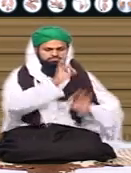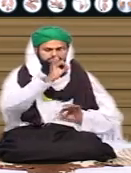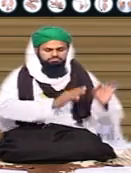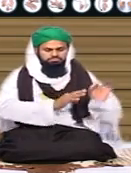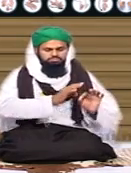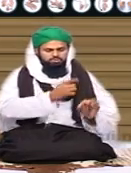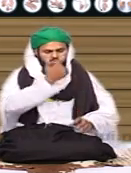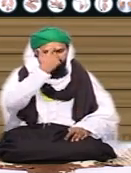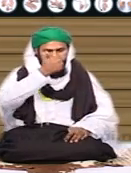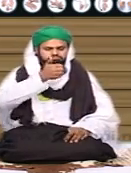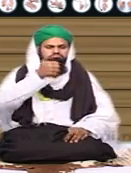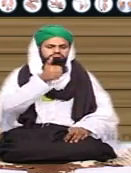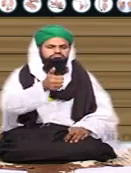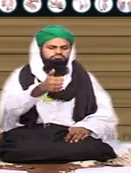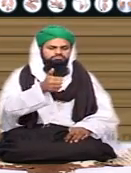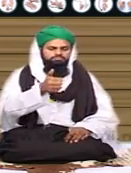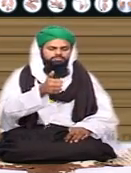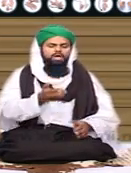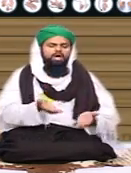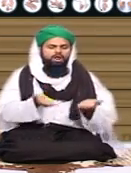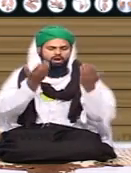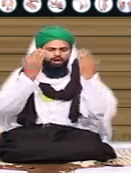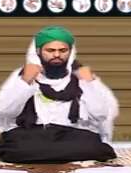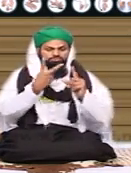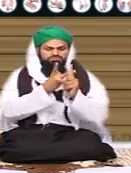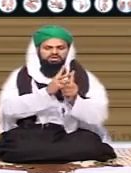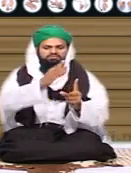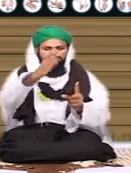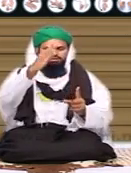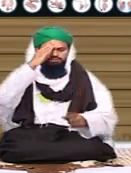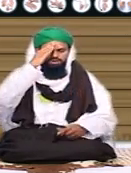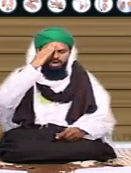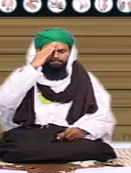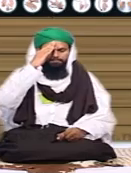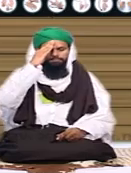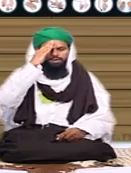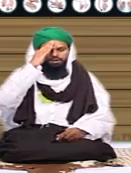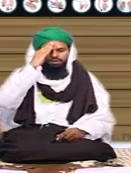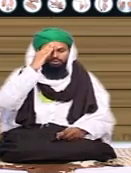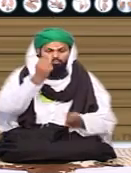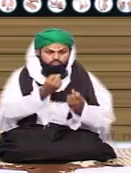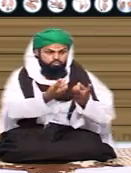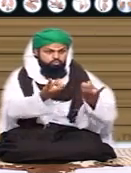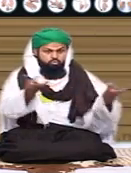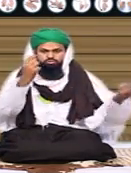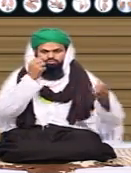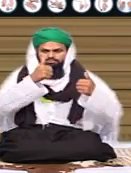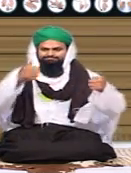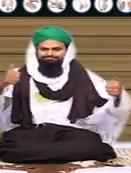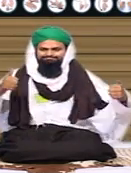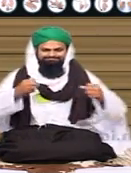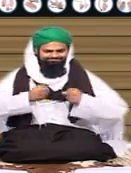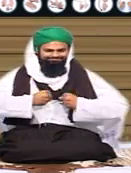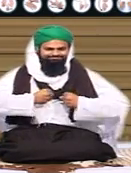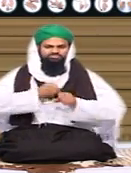اس کا مقام بہت بلند ہوتا ہے. اور اللہ تعالیٰ کا یہ شکر ہے کہ دعوت اسلامی میں بے شمار